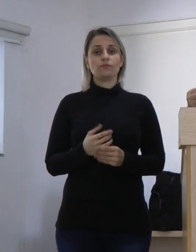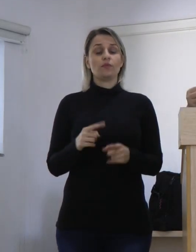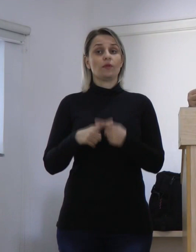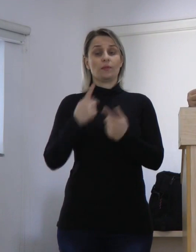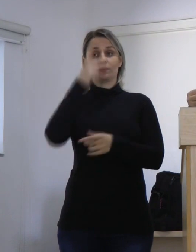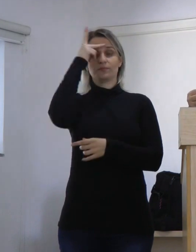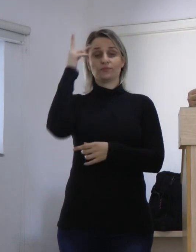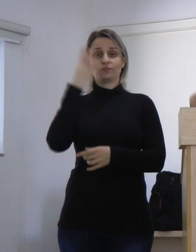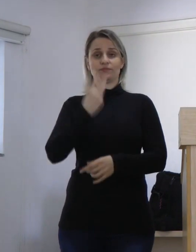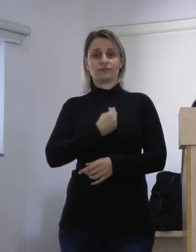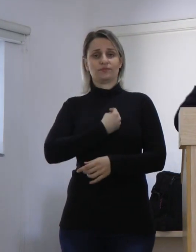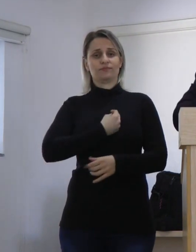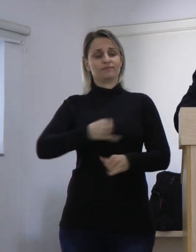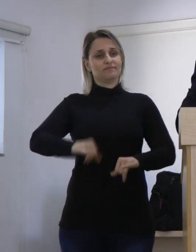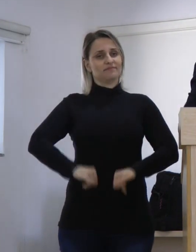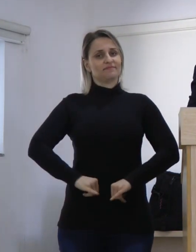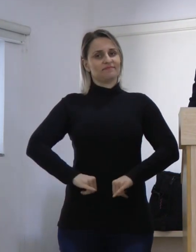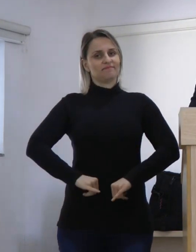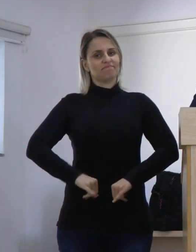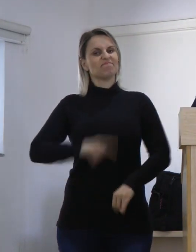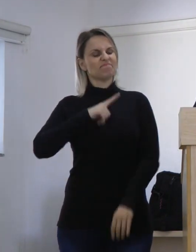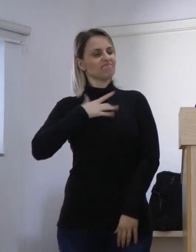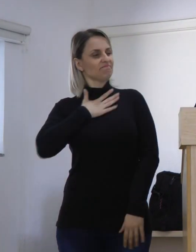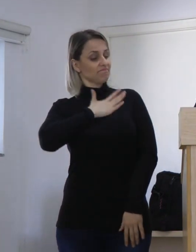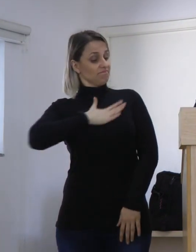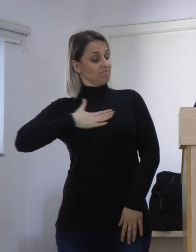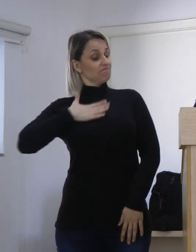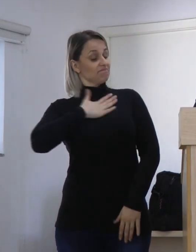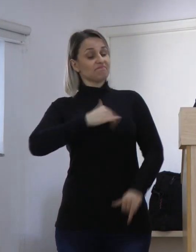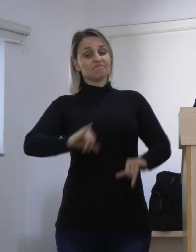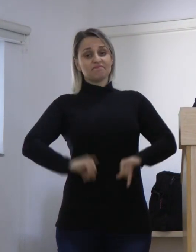quando sofre, ele sofre com gosto.